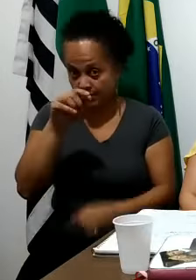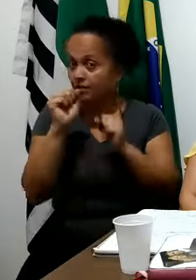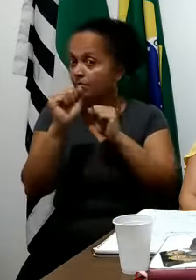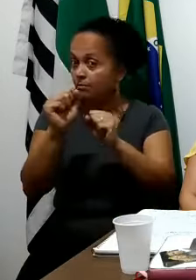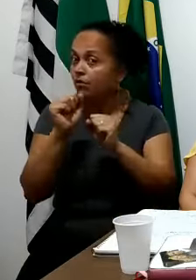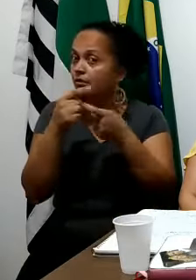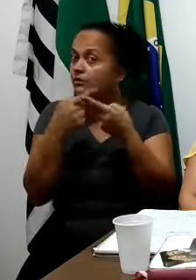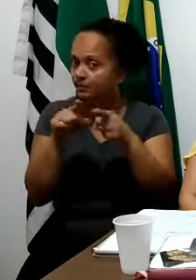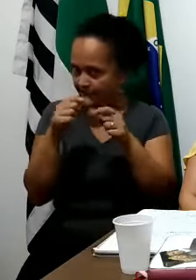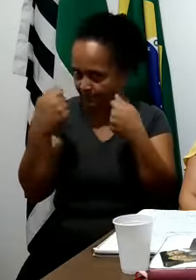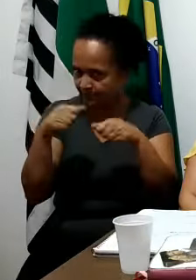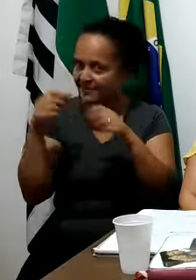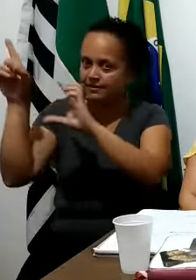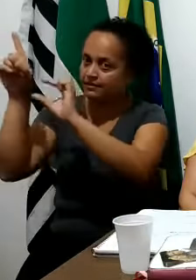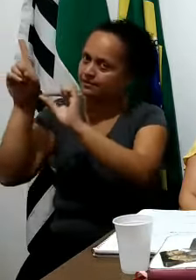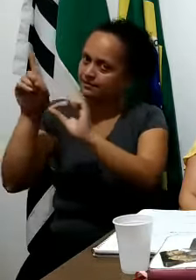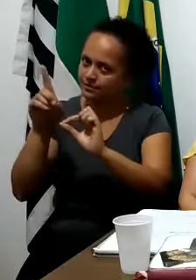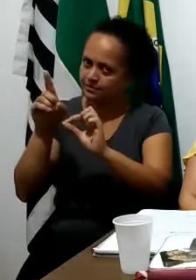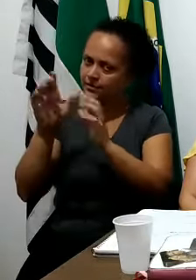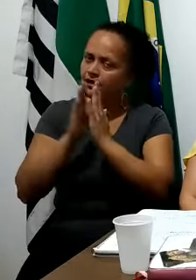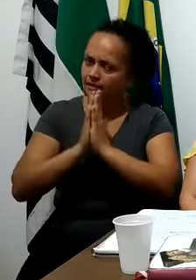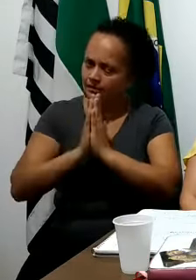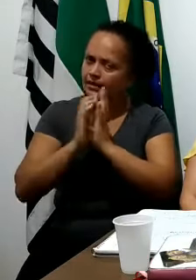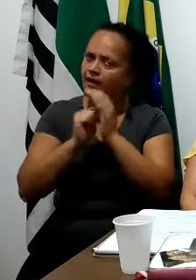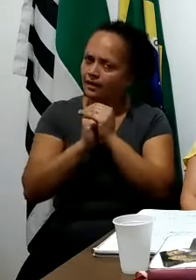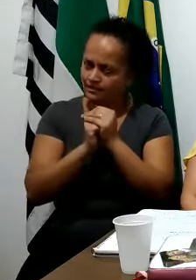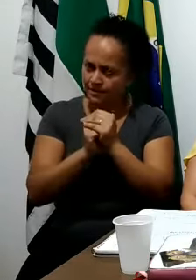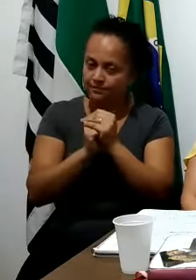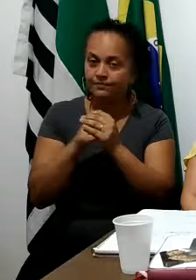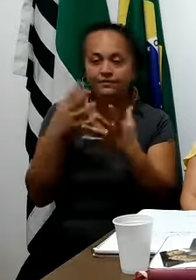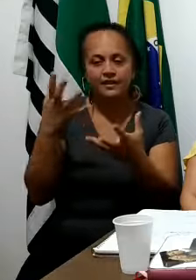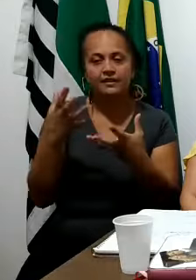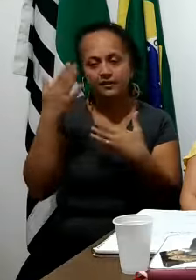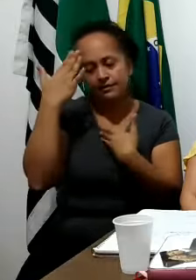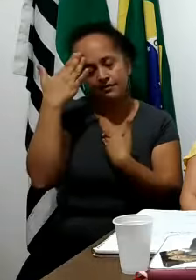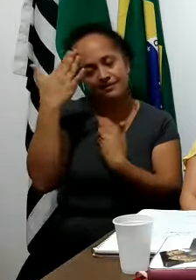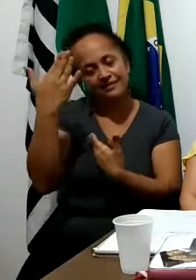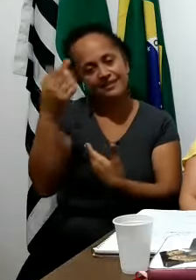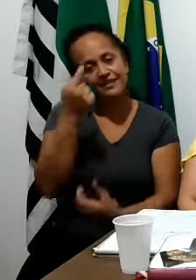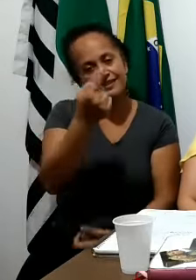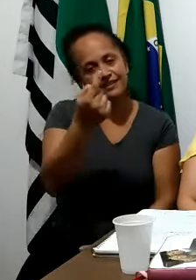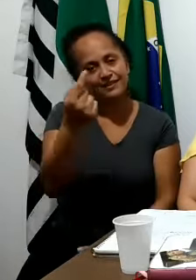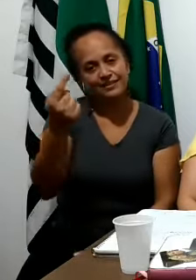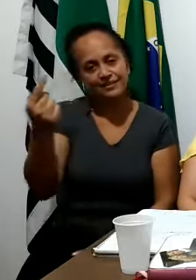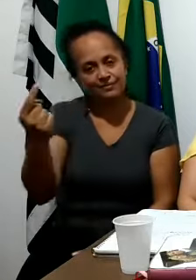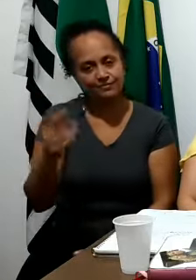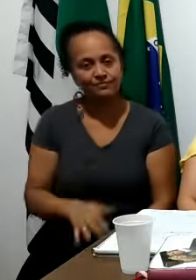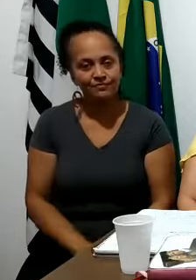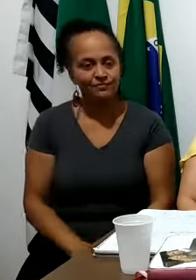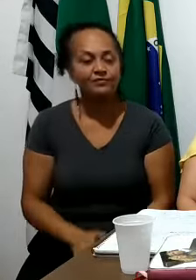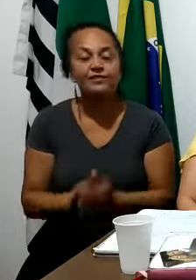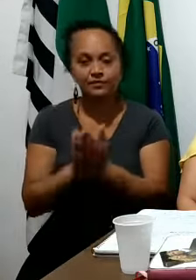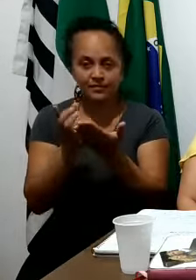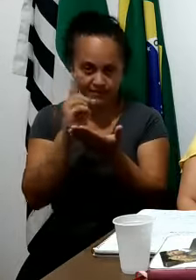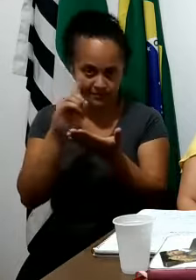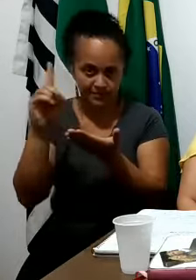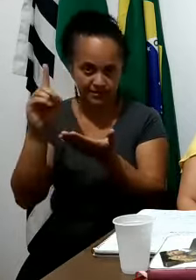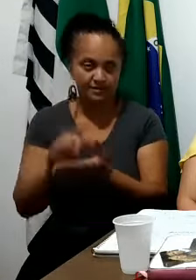para Ele te usar. Amém? Eu quero agradecer a cada um que recebeu essa palavra. Fabi, tem mais alguma coisa para você